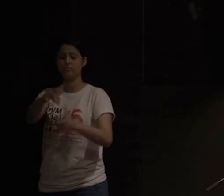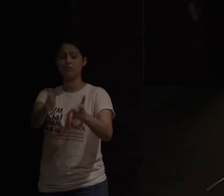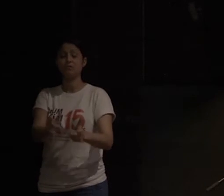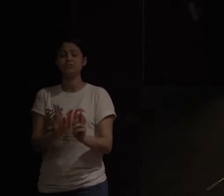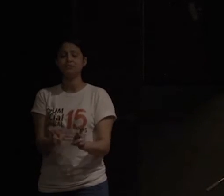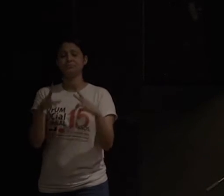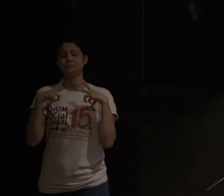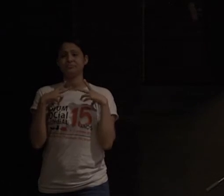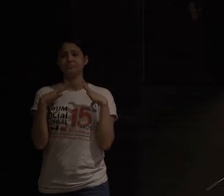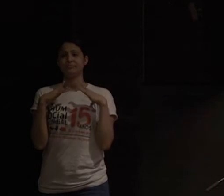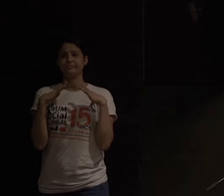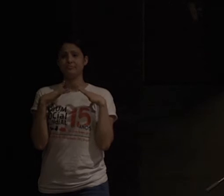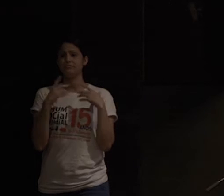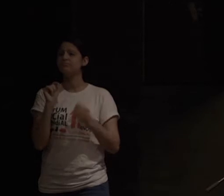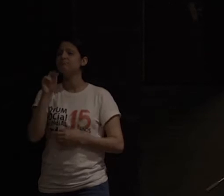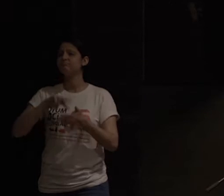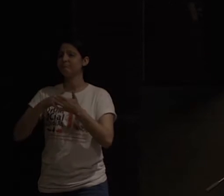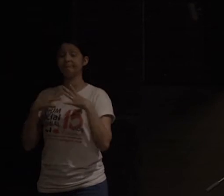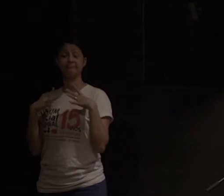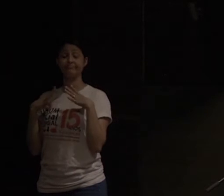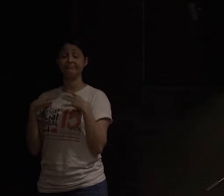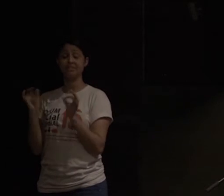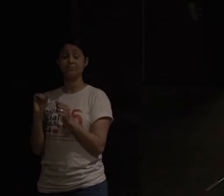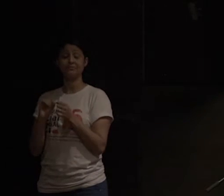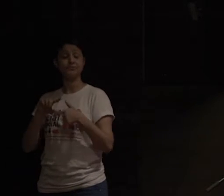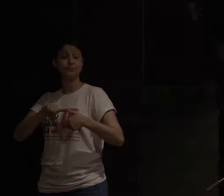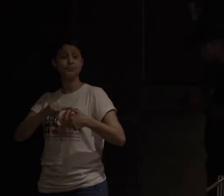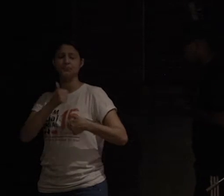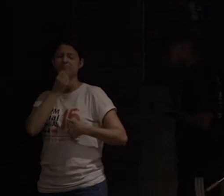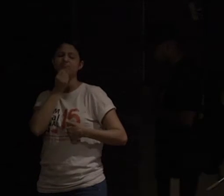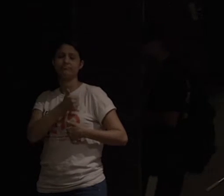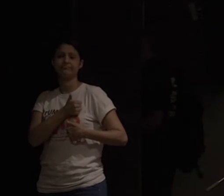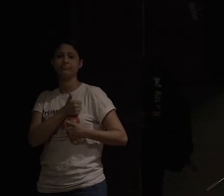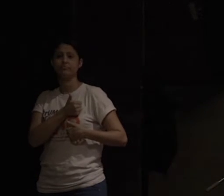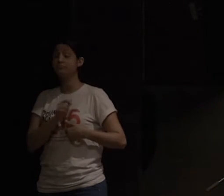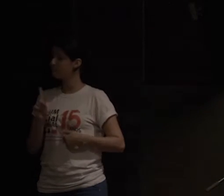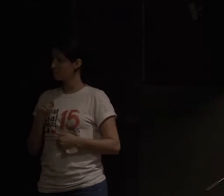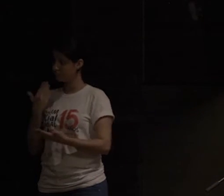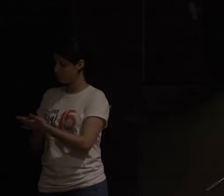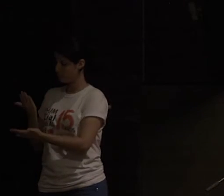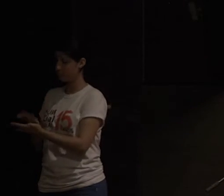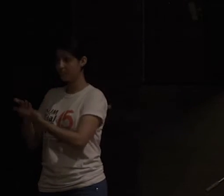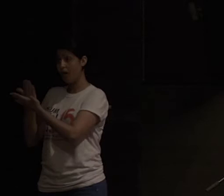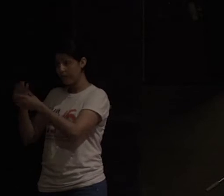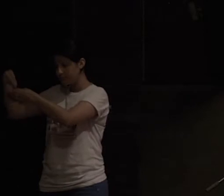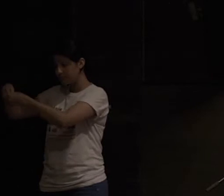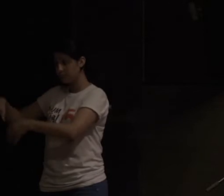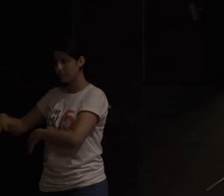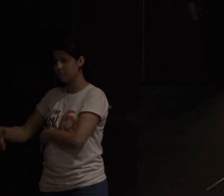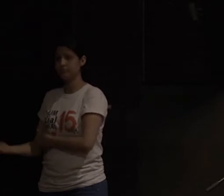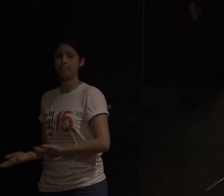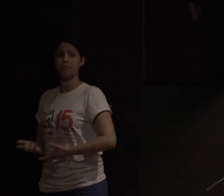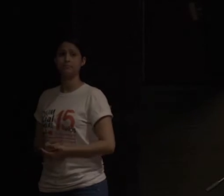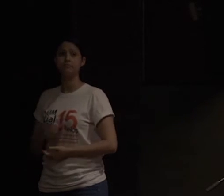conforto. O que é a zona de conforto para o educador? É ter uma sala de aula, é